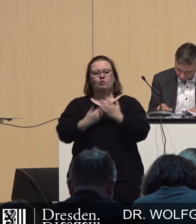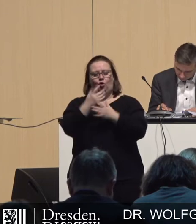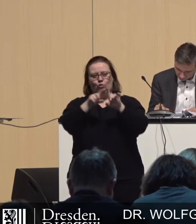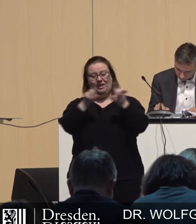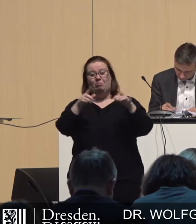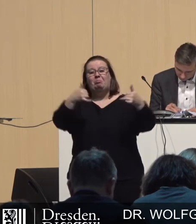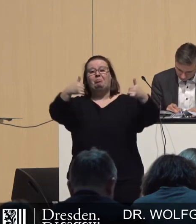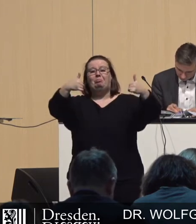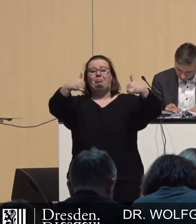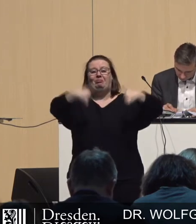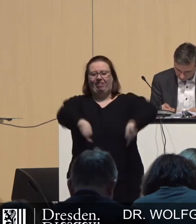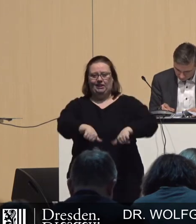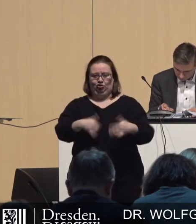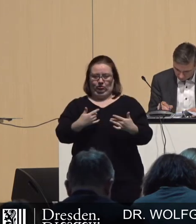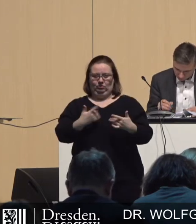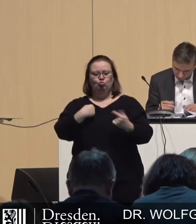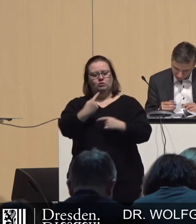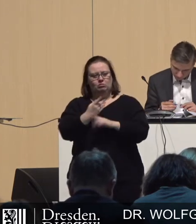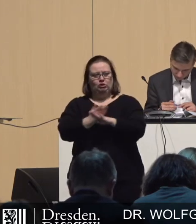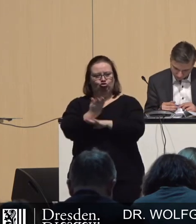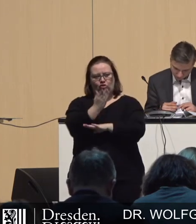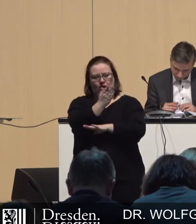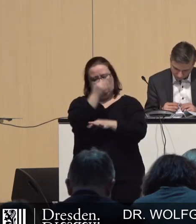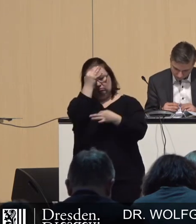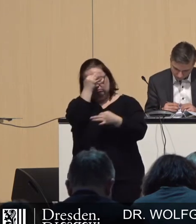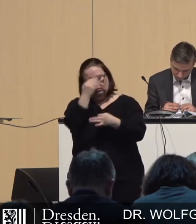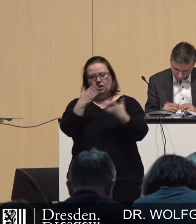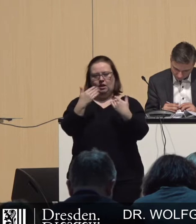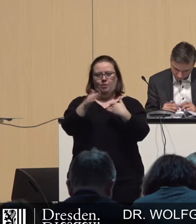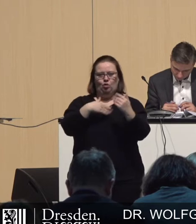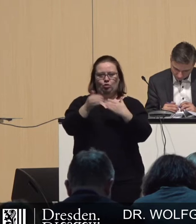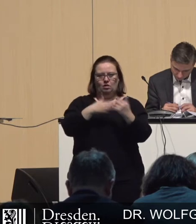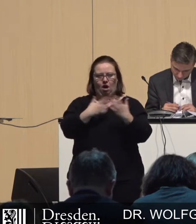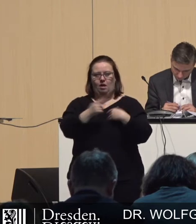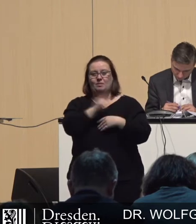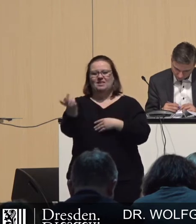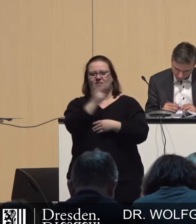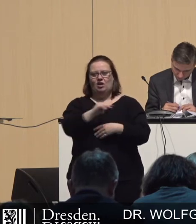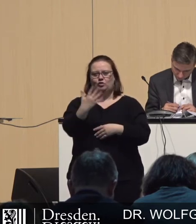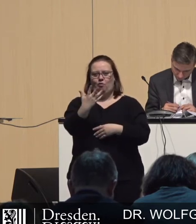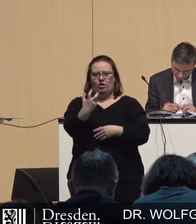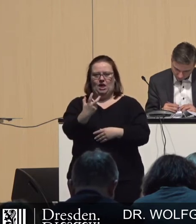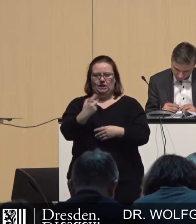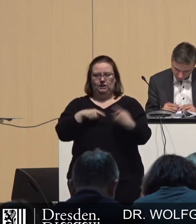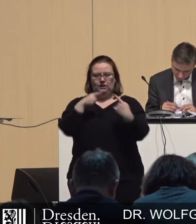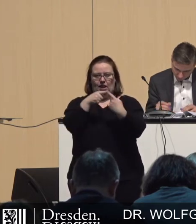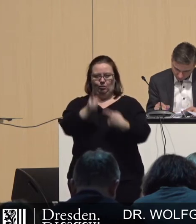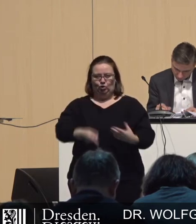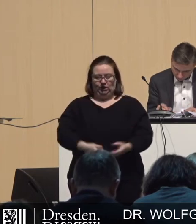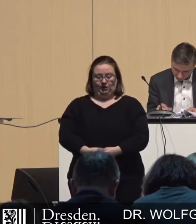darauf verpflichtet wird, eine Strategie zur Erlangung der Klimaneutralität bis 2035 zu